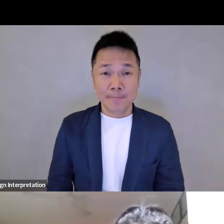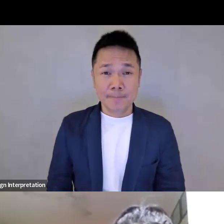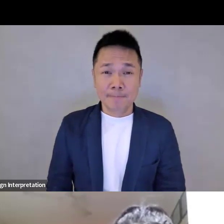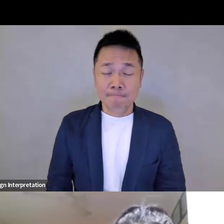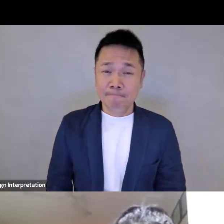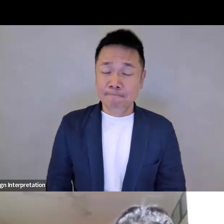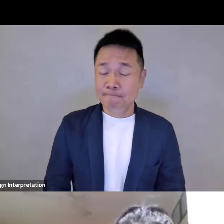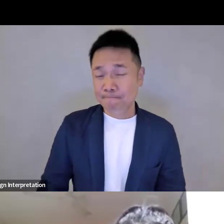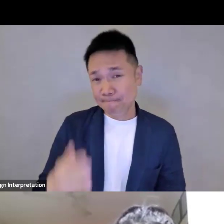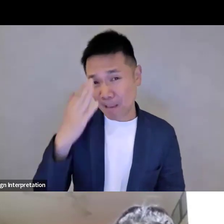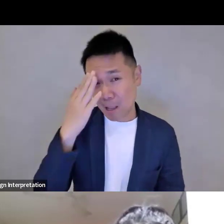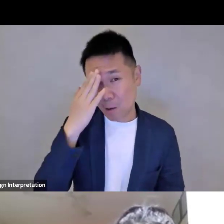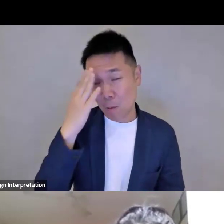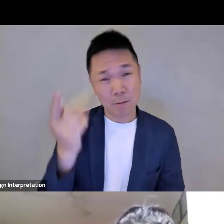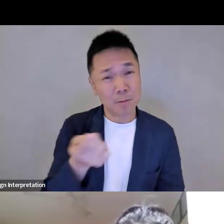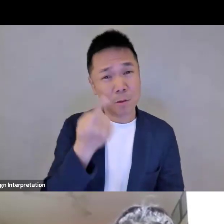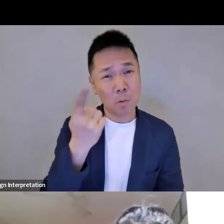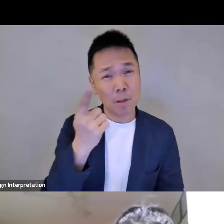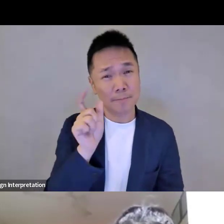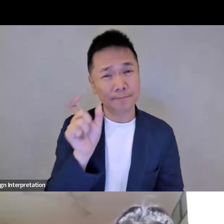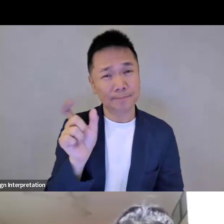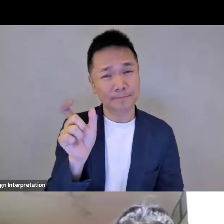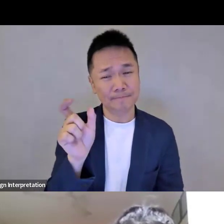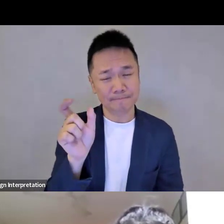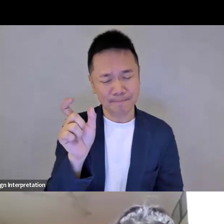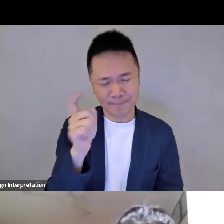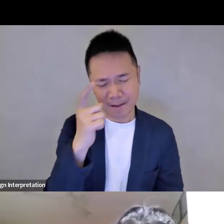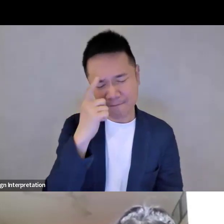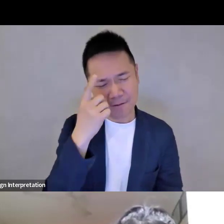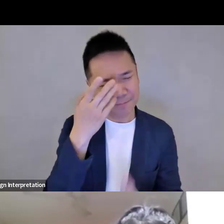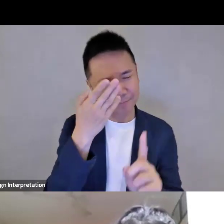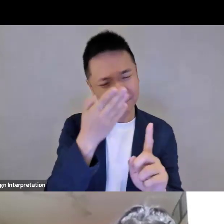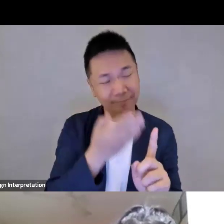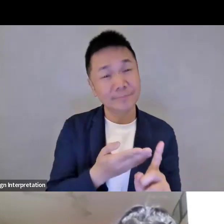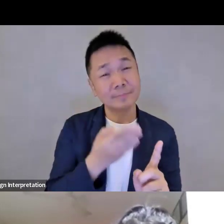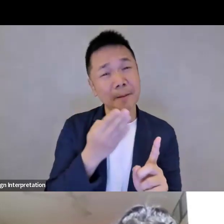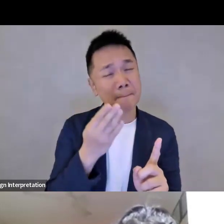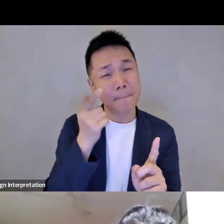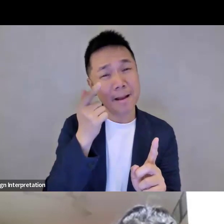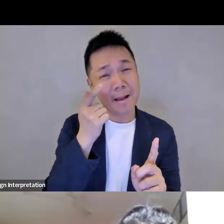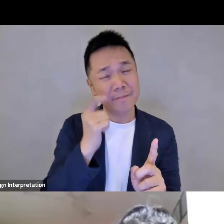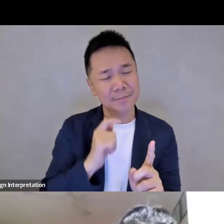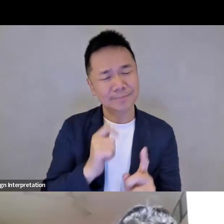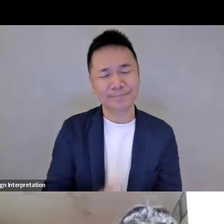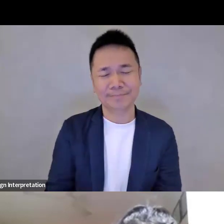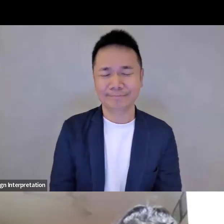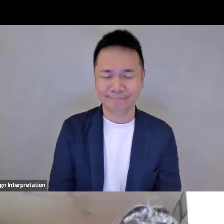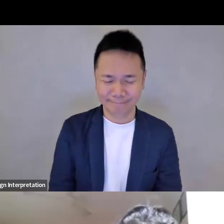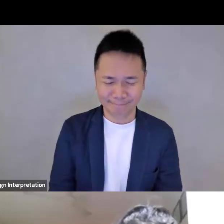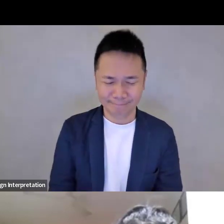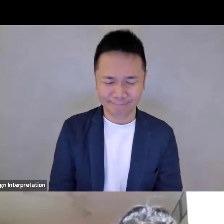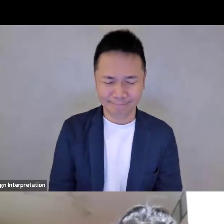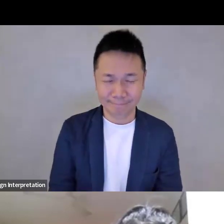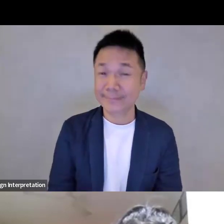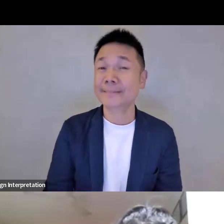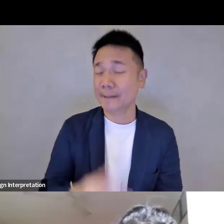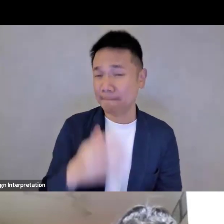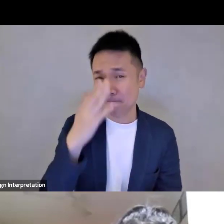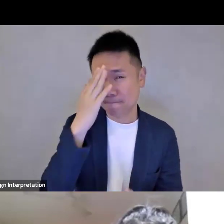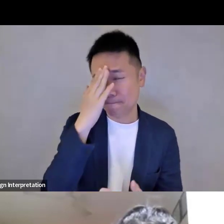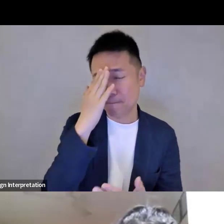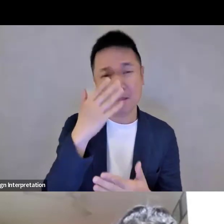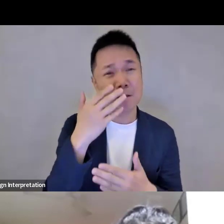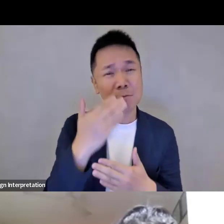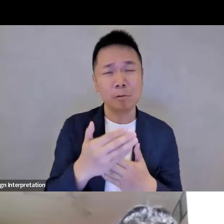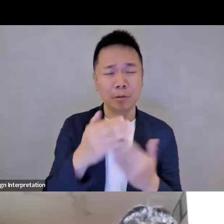谢谢呢，组织这个纪念会。我想我很难用言语